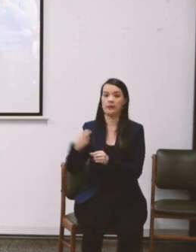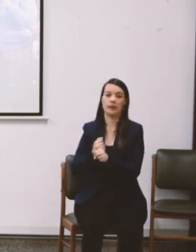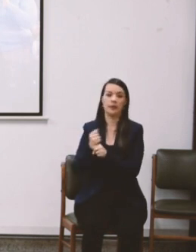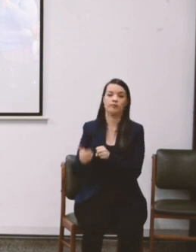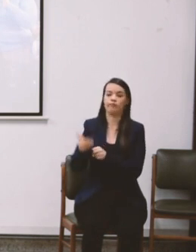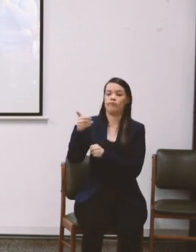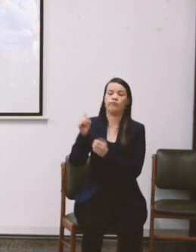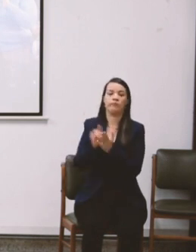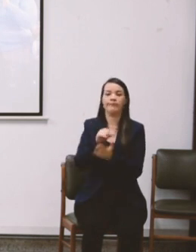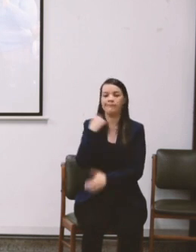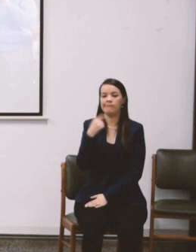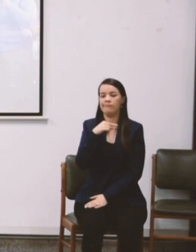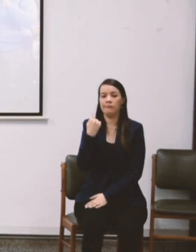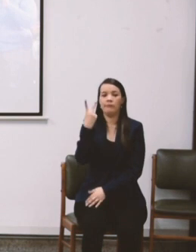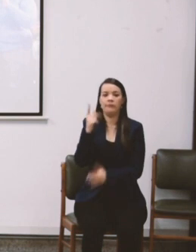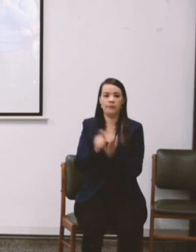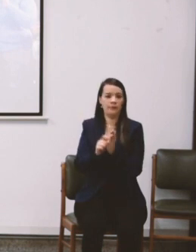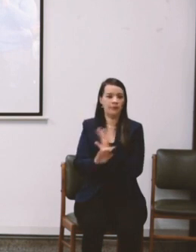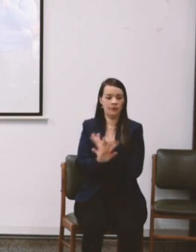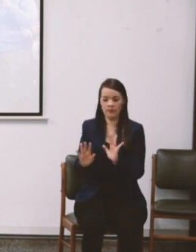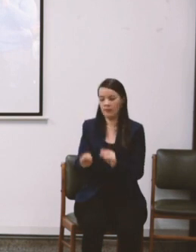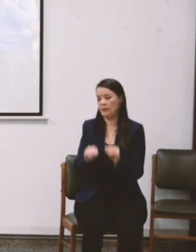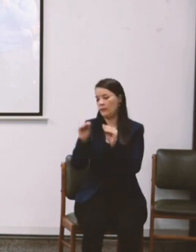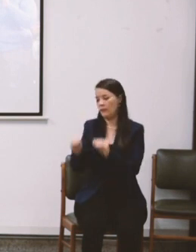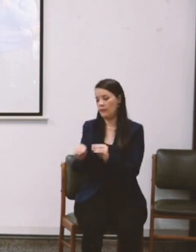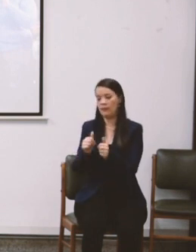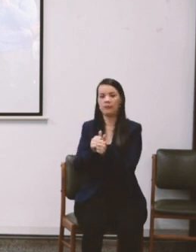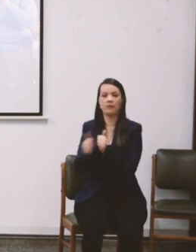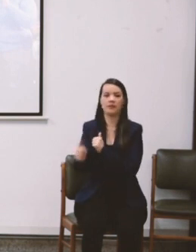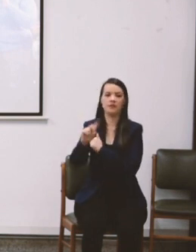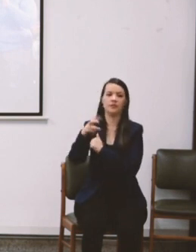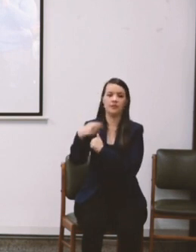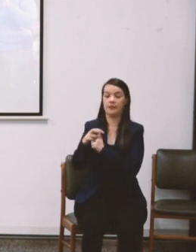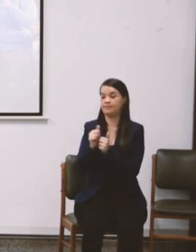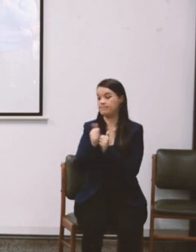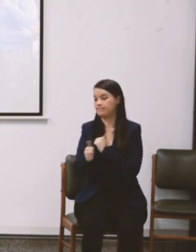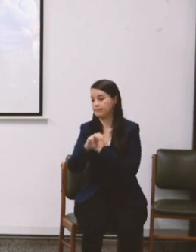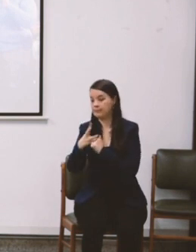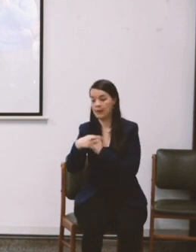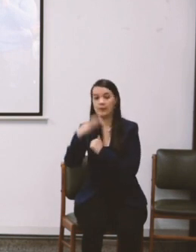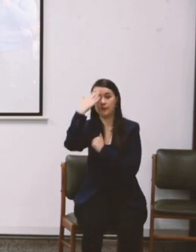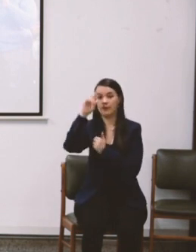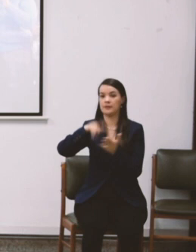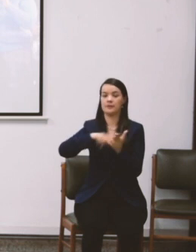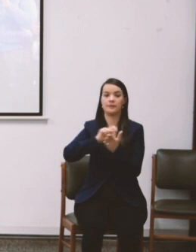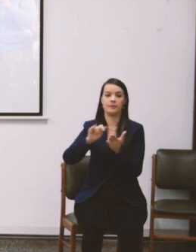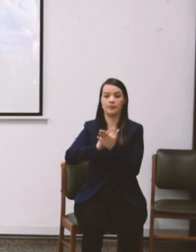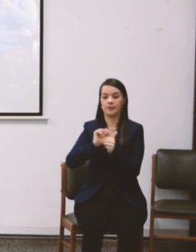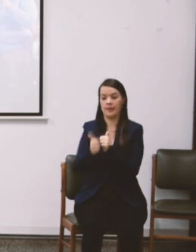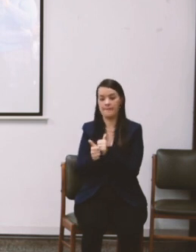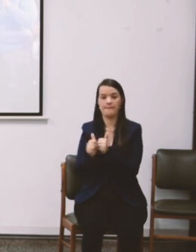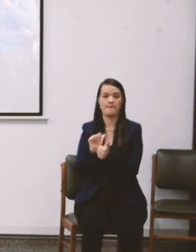solamente puedes perder 2 años primero. Y otra vez, en segundo. No pasa tercero, no sabe leer y escribir, y ese mismo